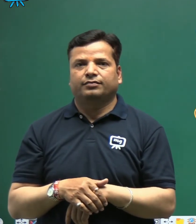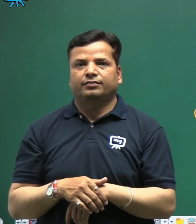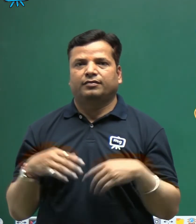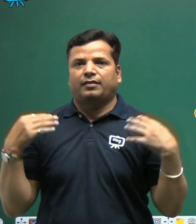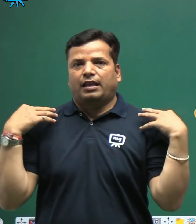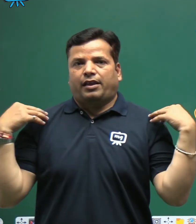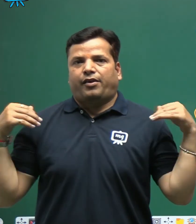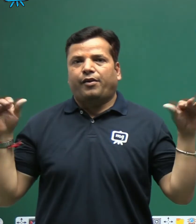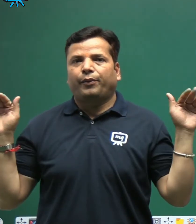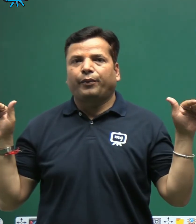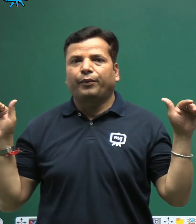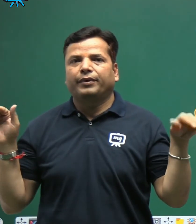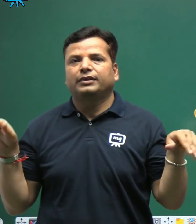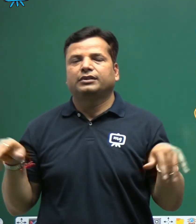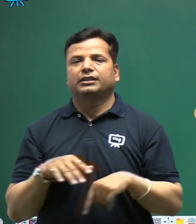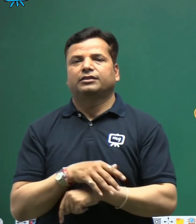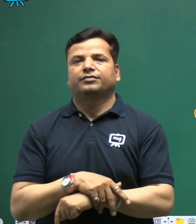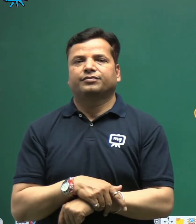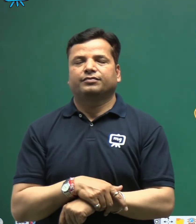फरिश्ता,